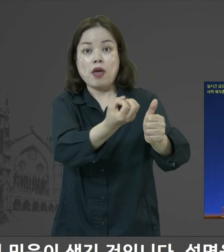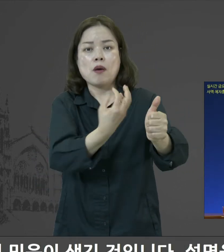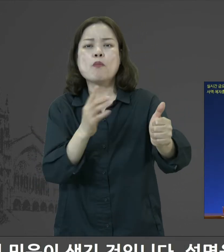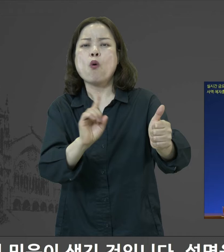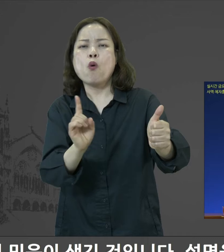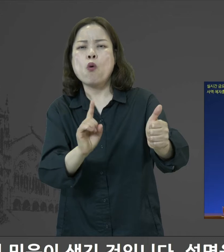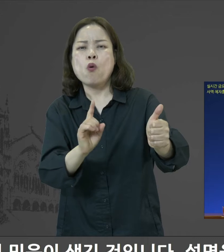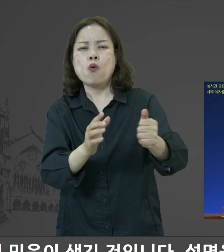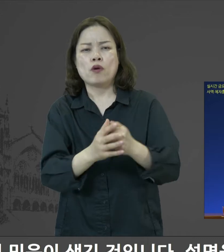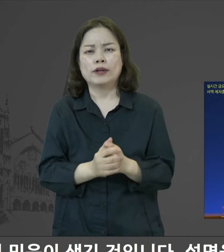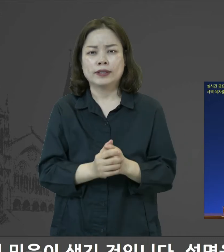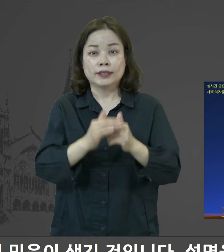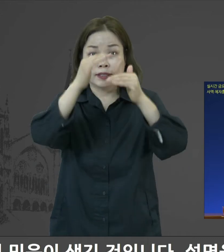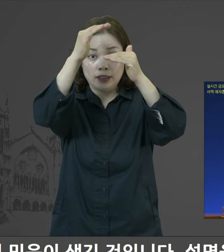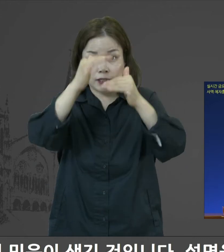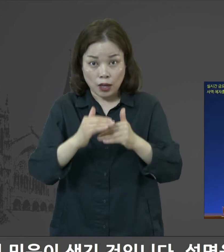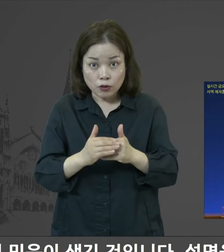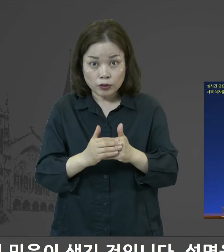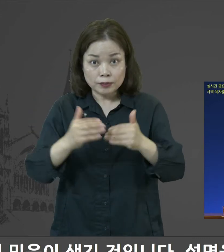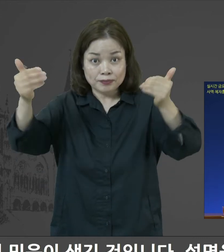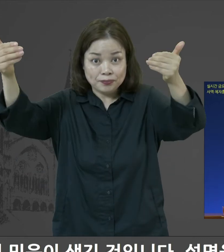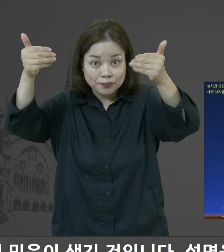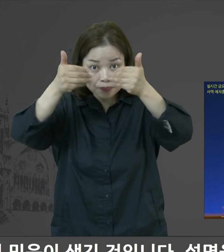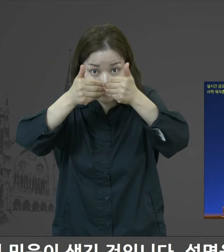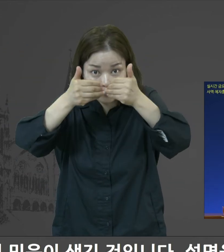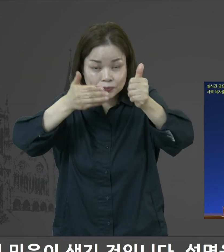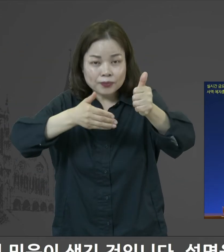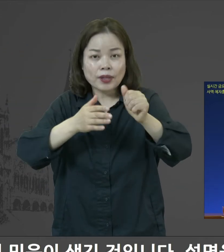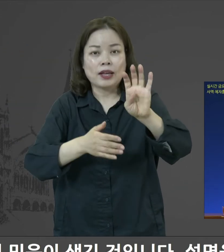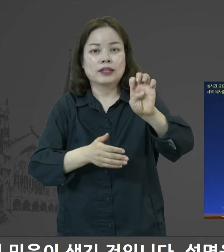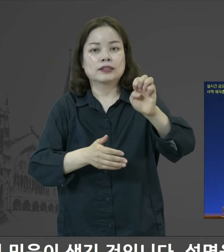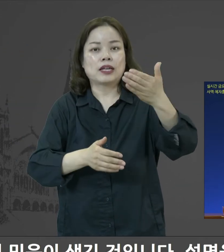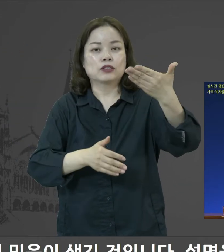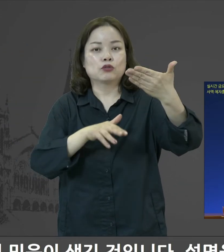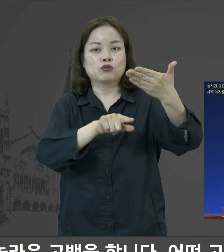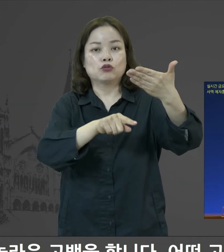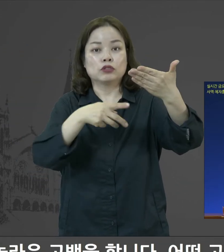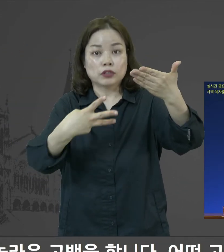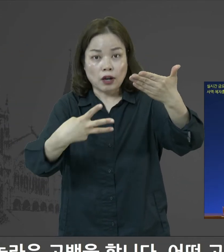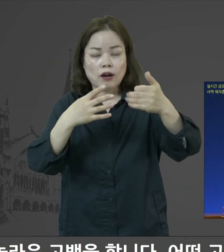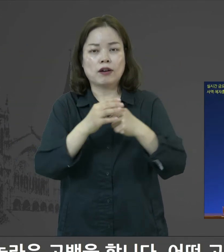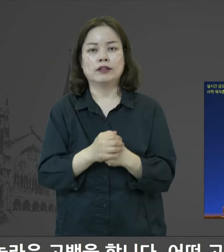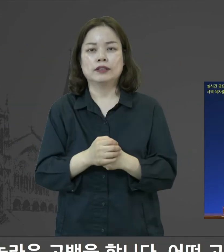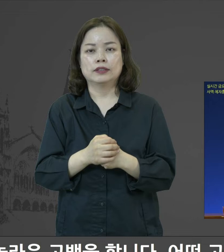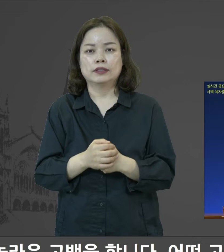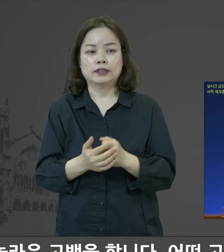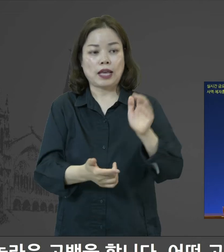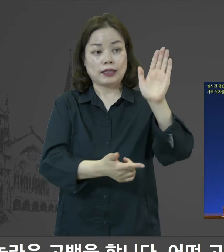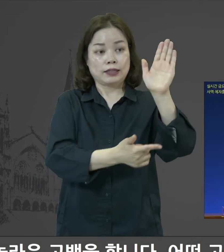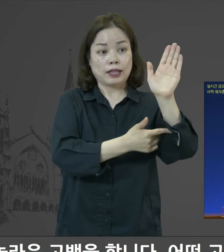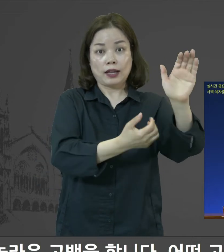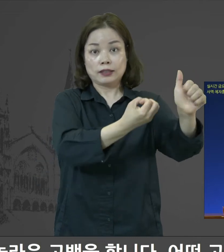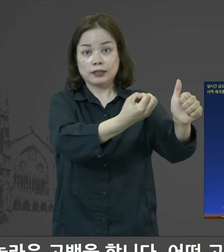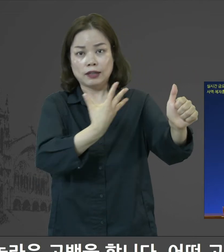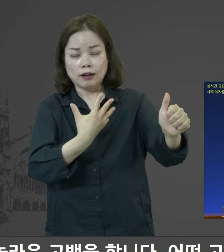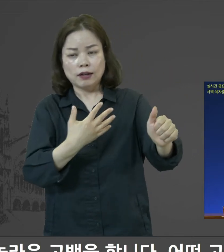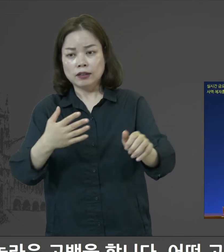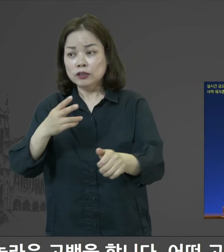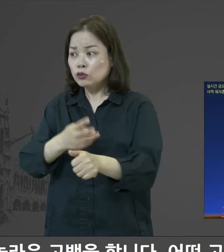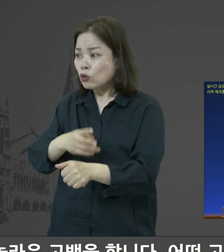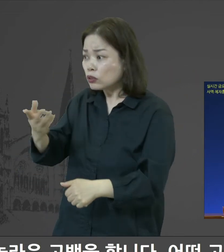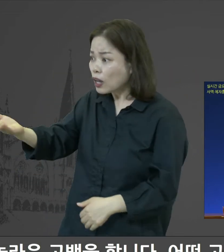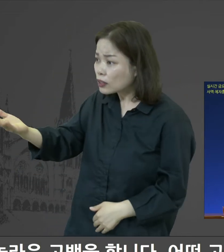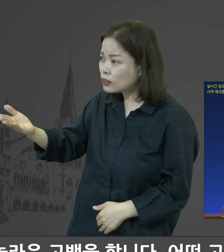어떤 고백인지 좀 집중해서 읽어야 됩니다. 이 부분입니다. 자, 49절 읽습니다. 나다나엘이 대답하되